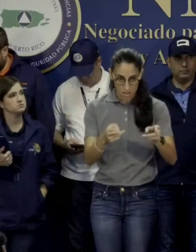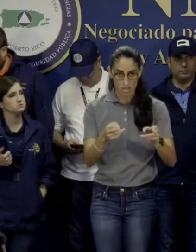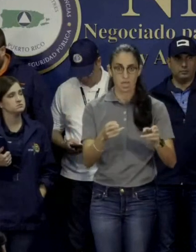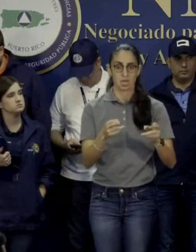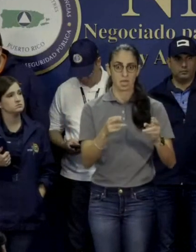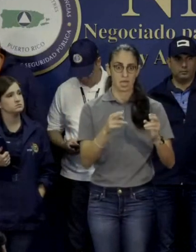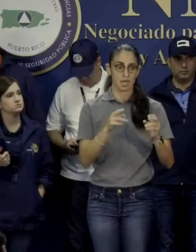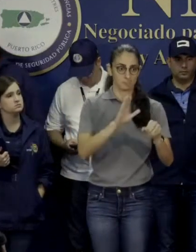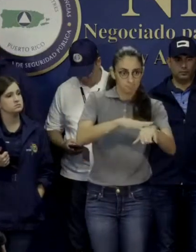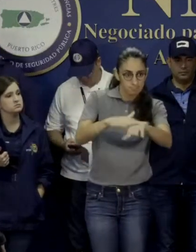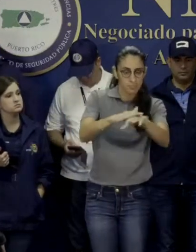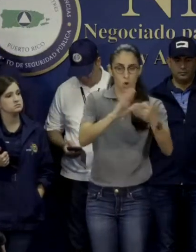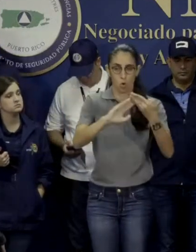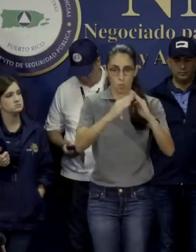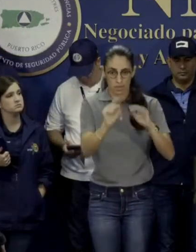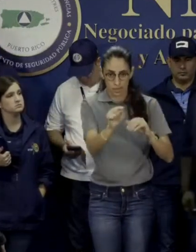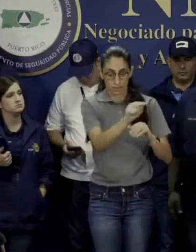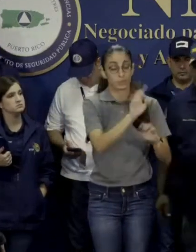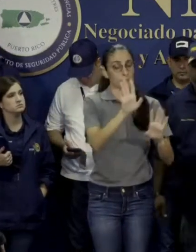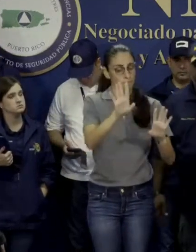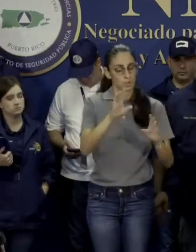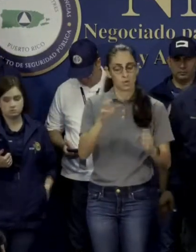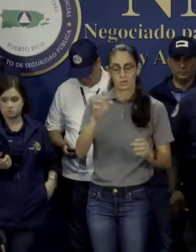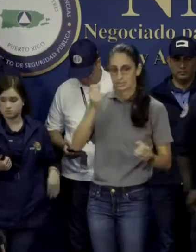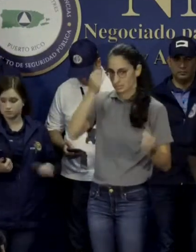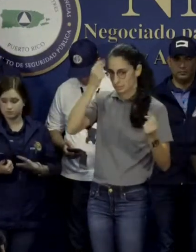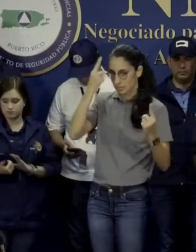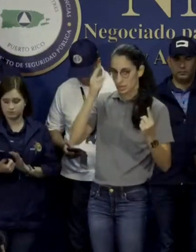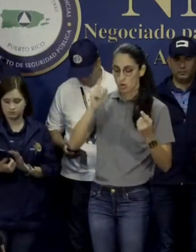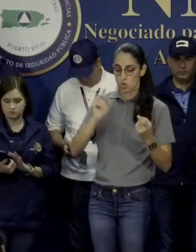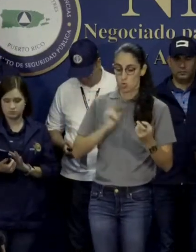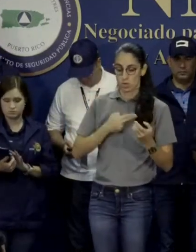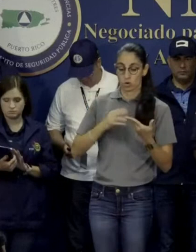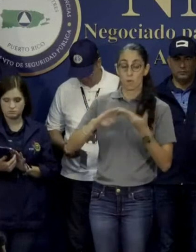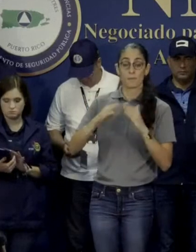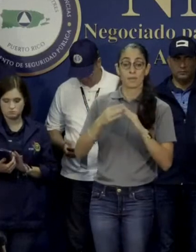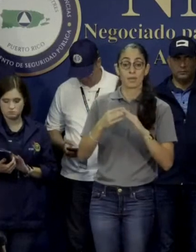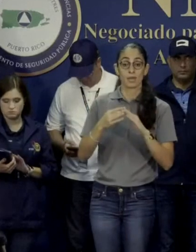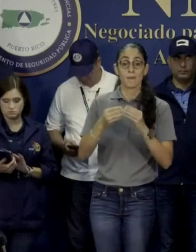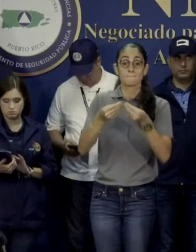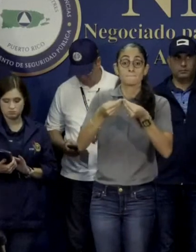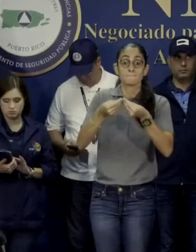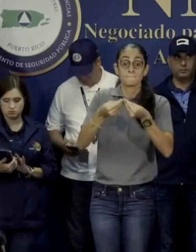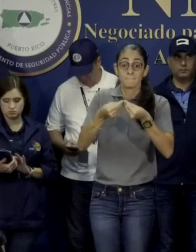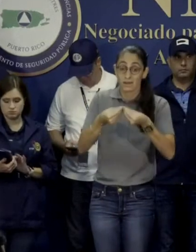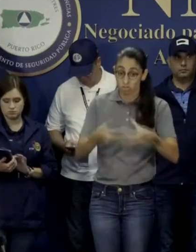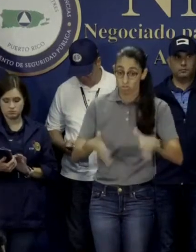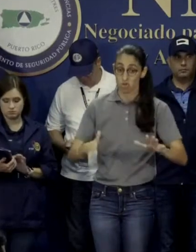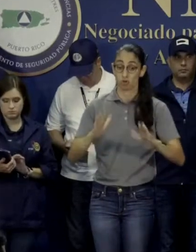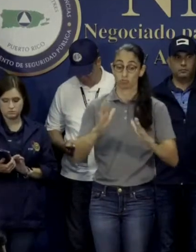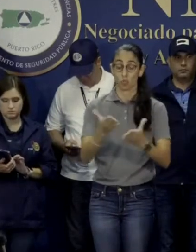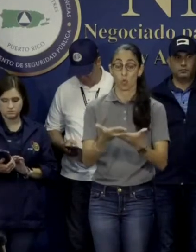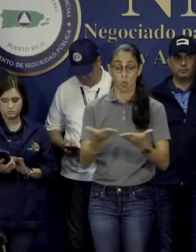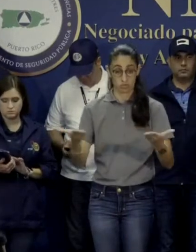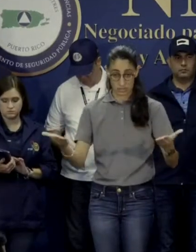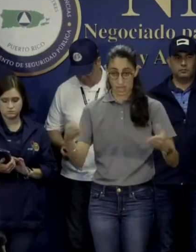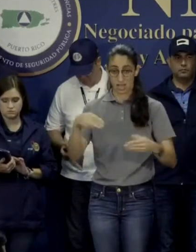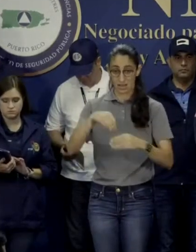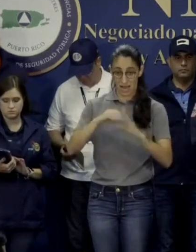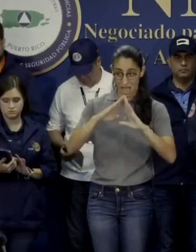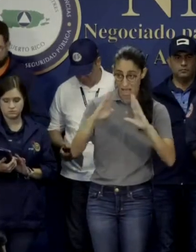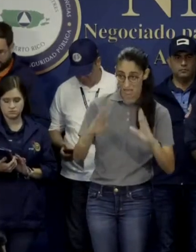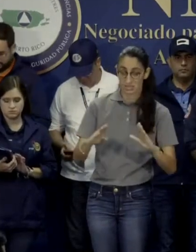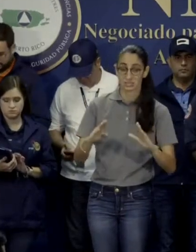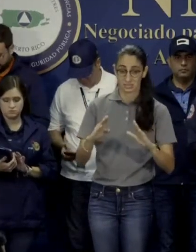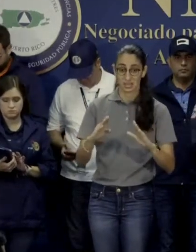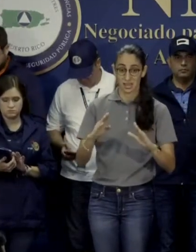varias comunidades. Pero tenemos que entender, mucha de nuestro pueblo perdió todas sus propiedades a raíz del embate